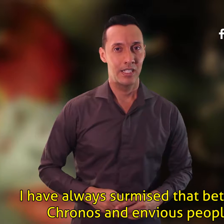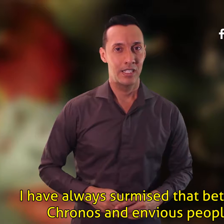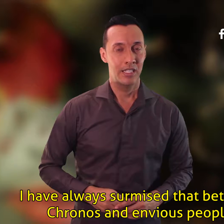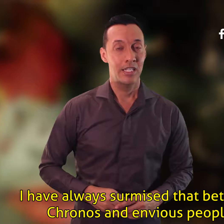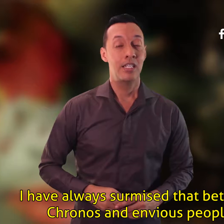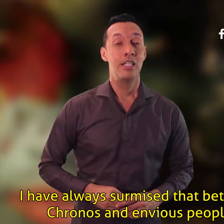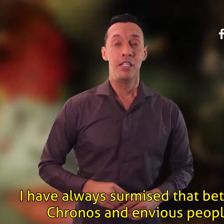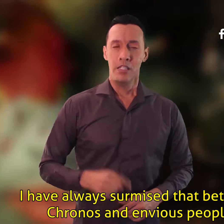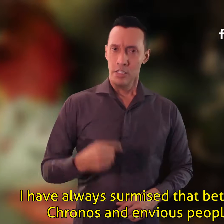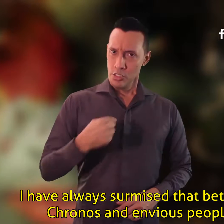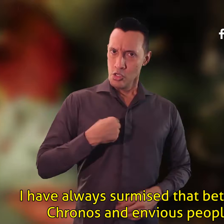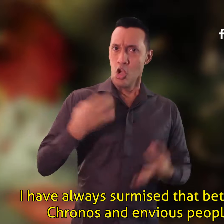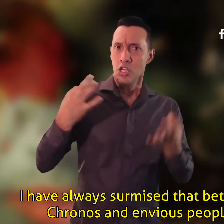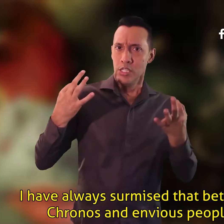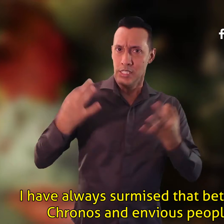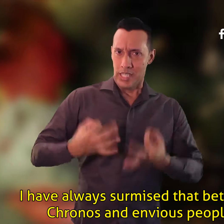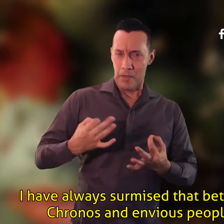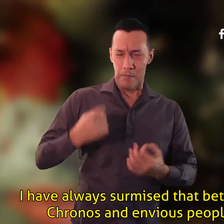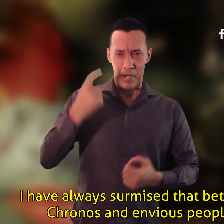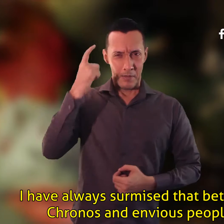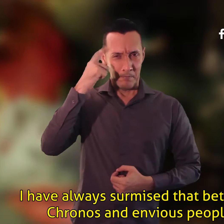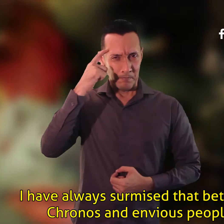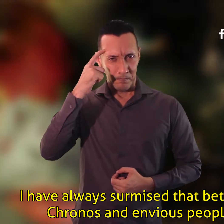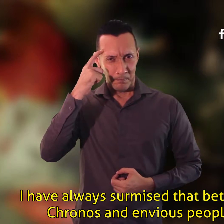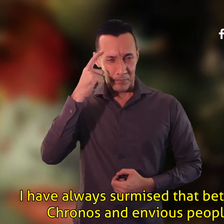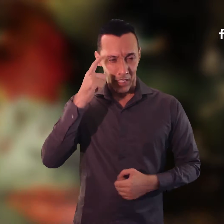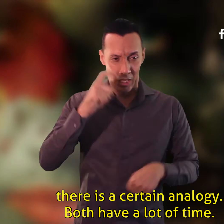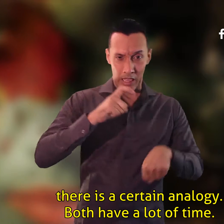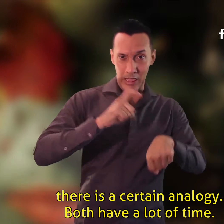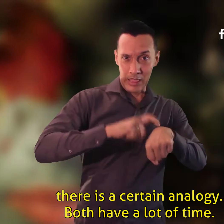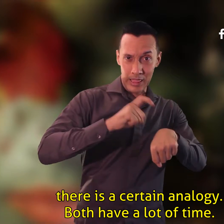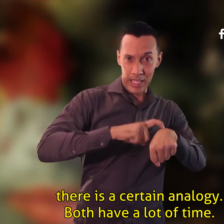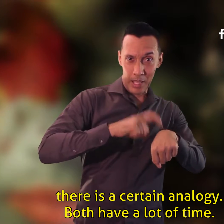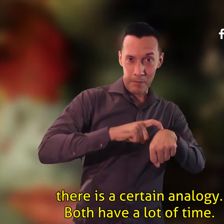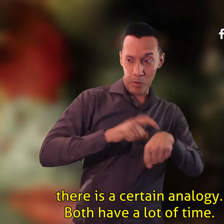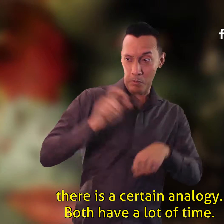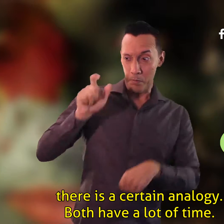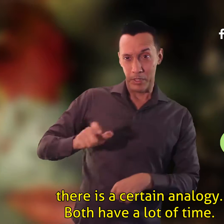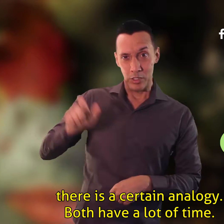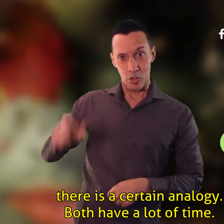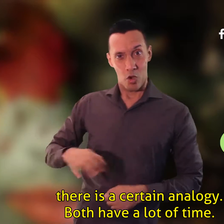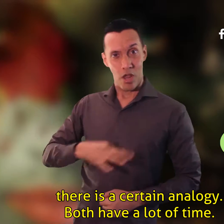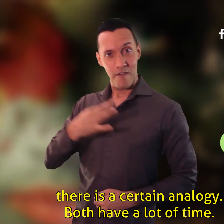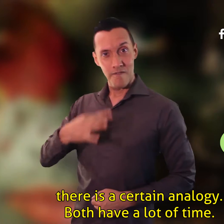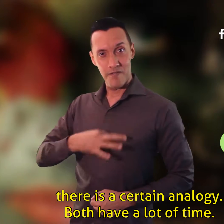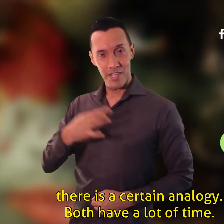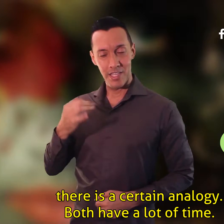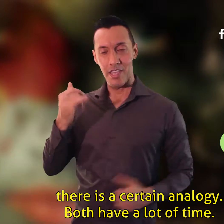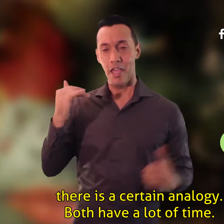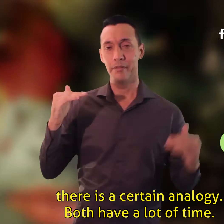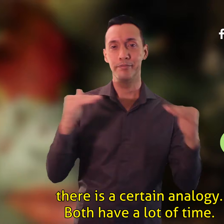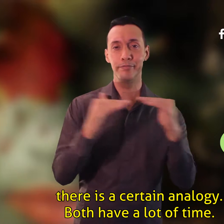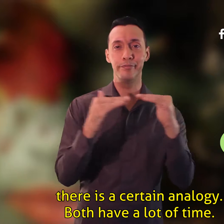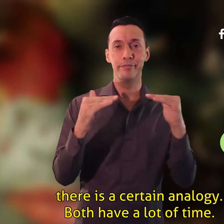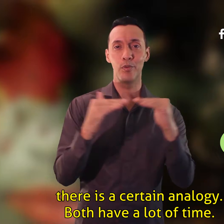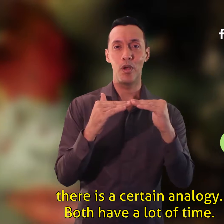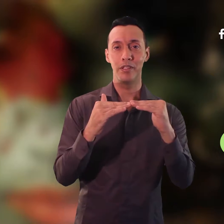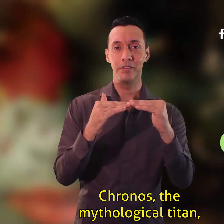siempre he sospechado que entre cronos y los envidiosos hay cierta analogía a ambos les sobra el tiempo